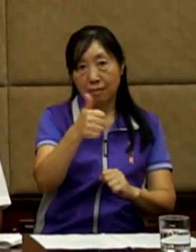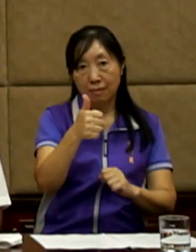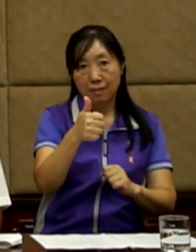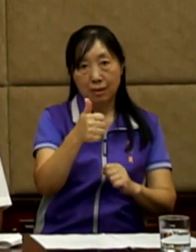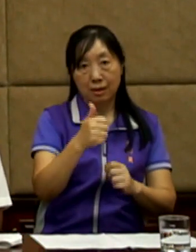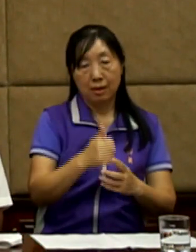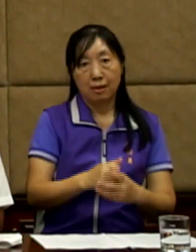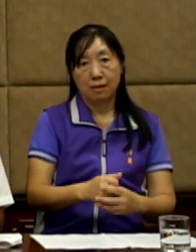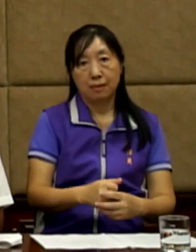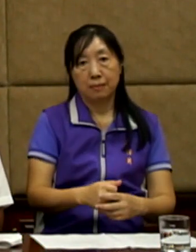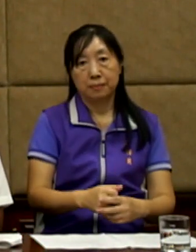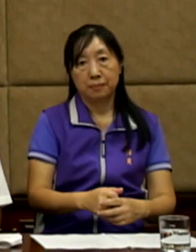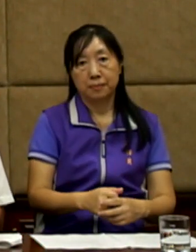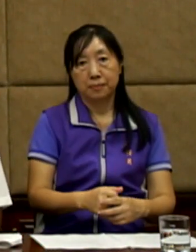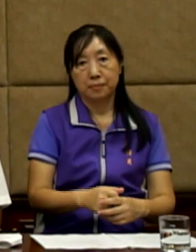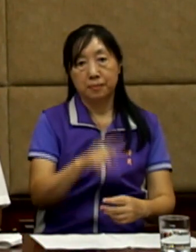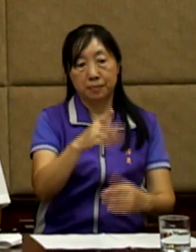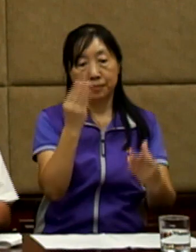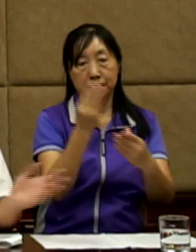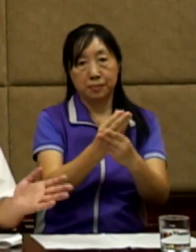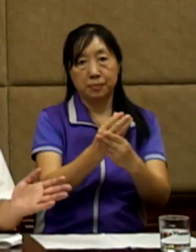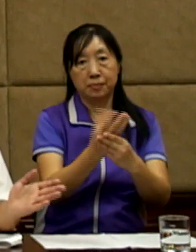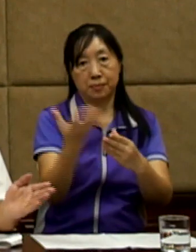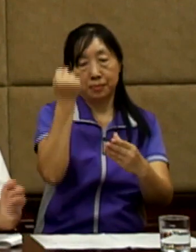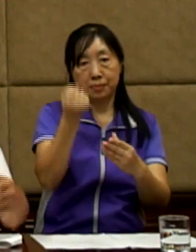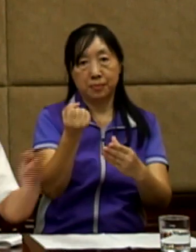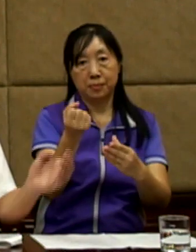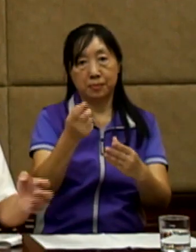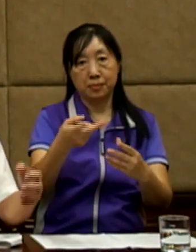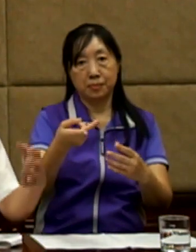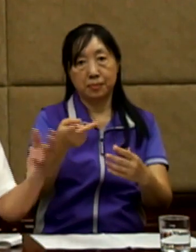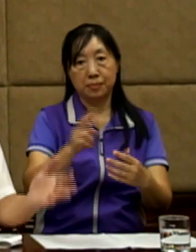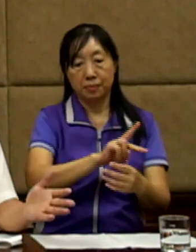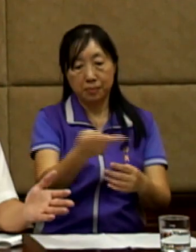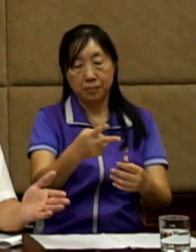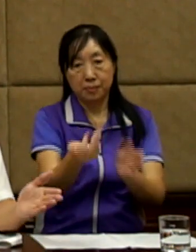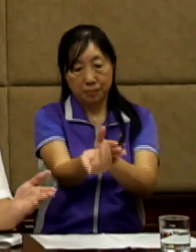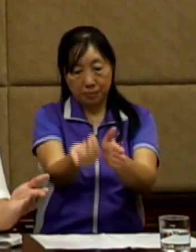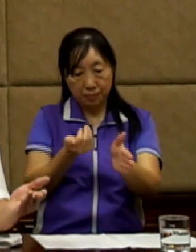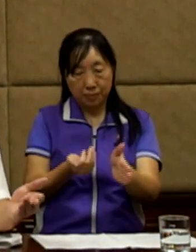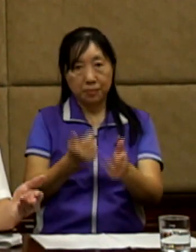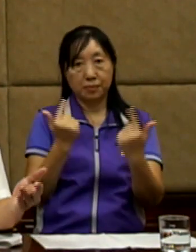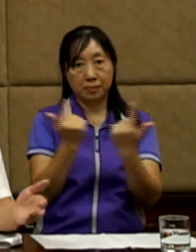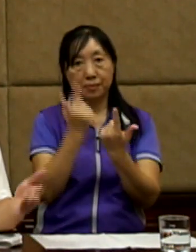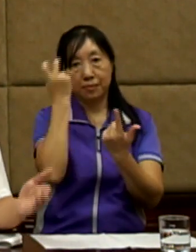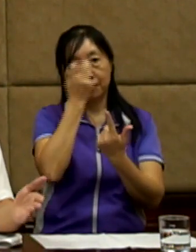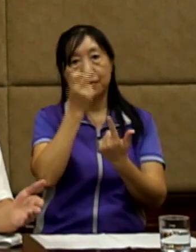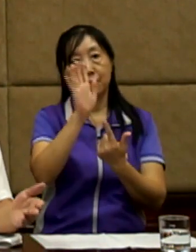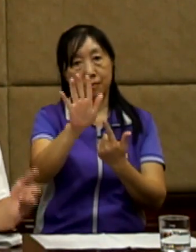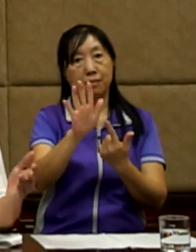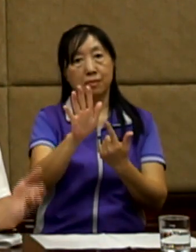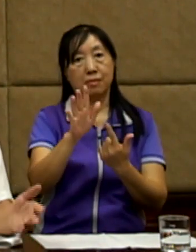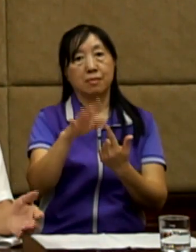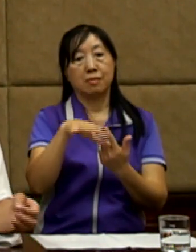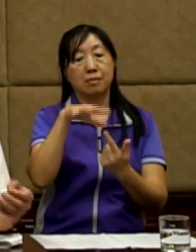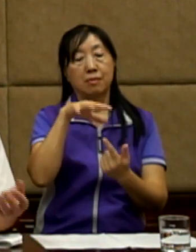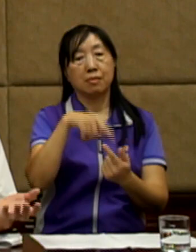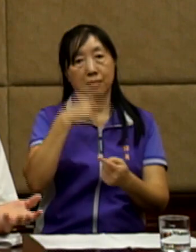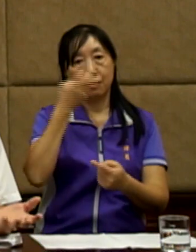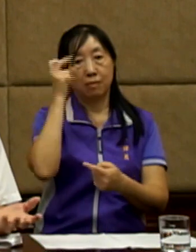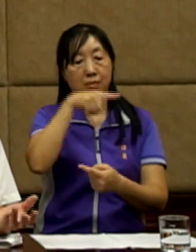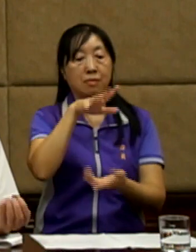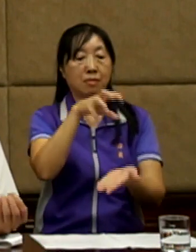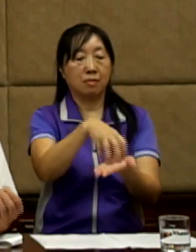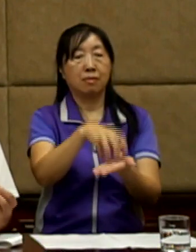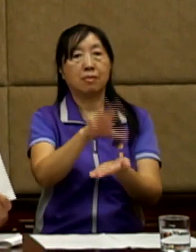那个就是说那个股权转移之前。北检这个有一些事实可以这一次的起诉书有一些事实可